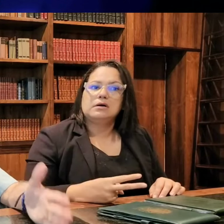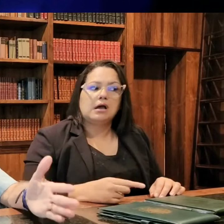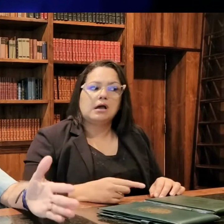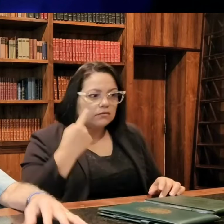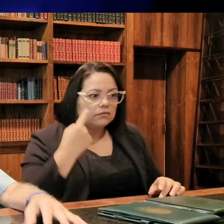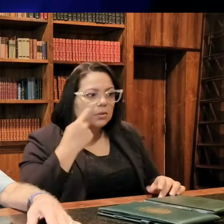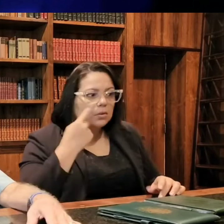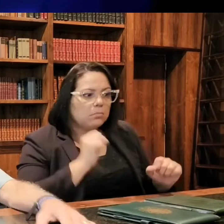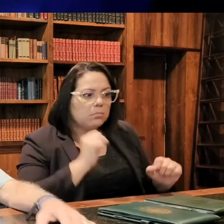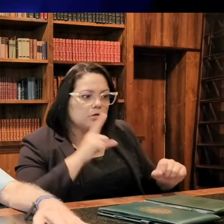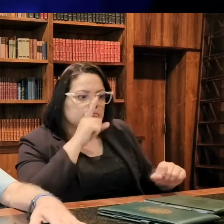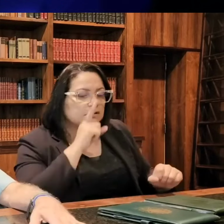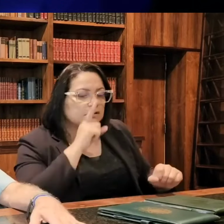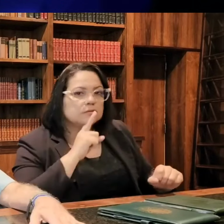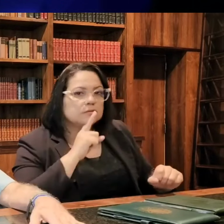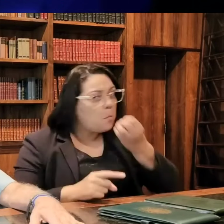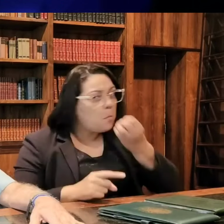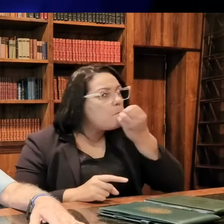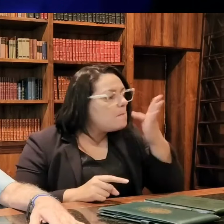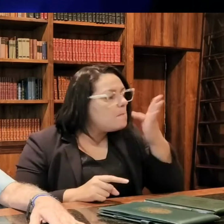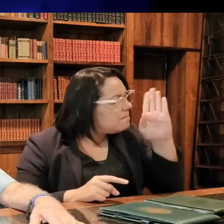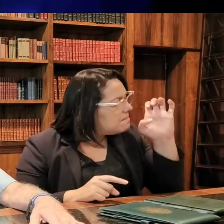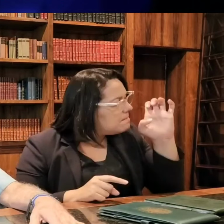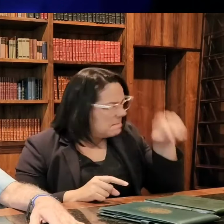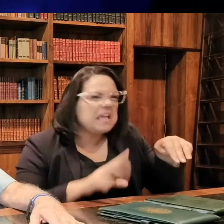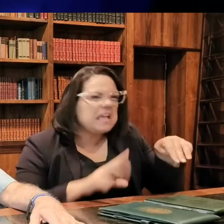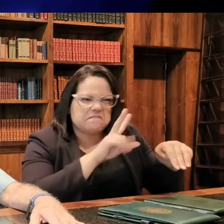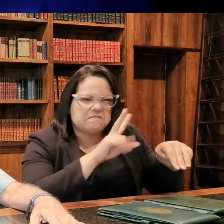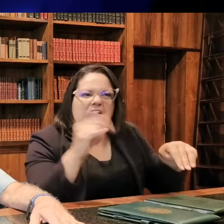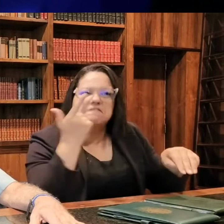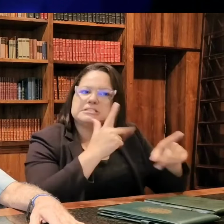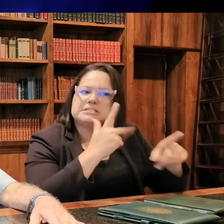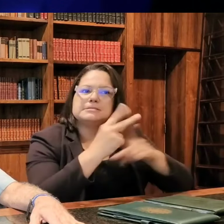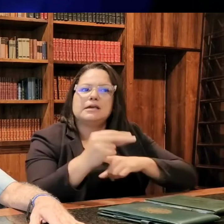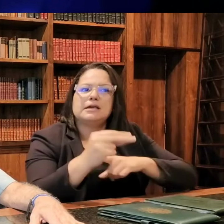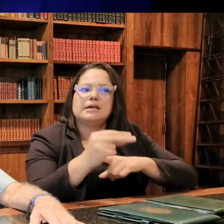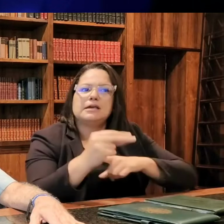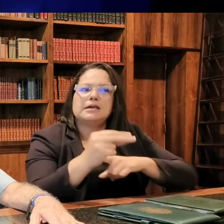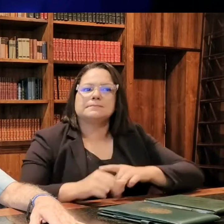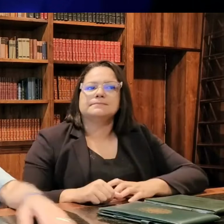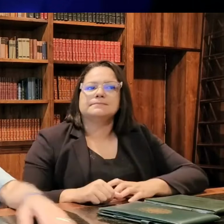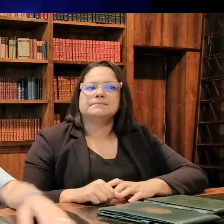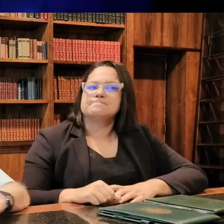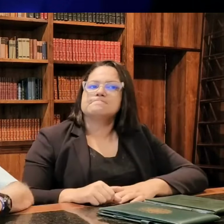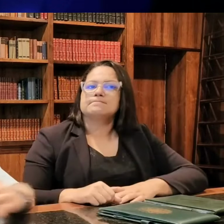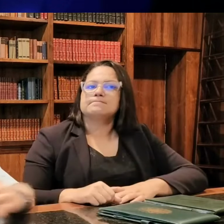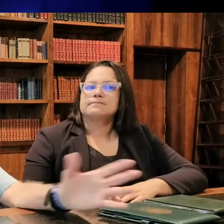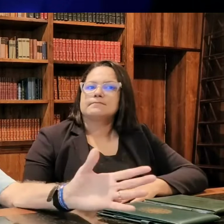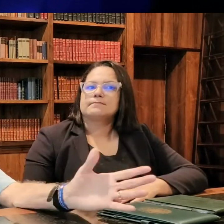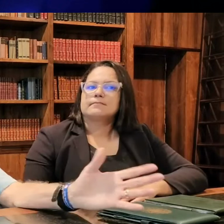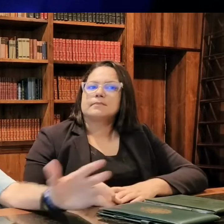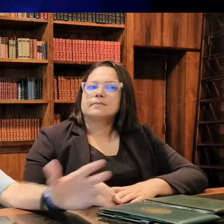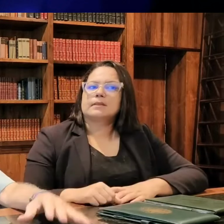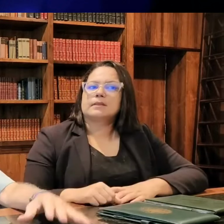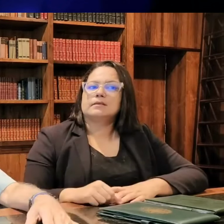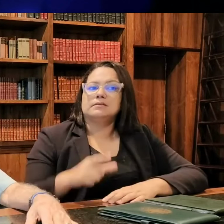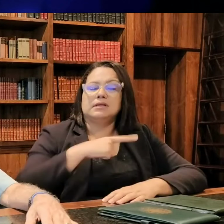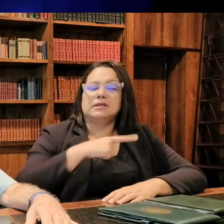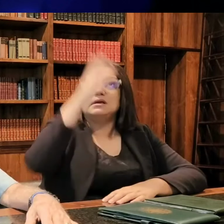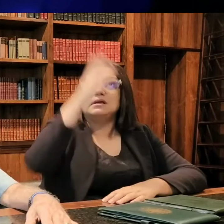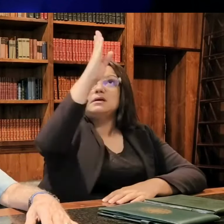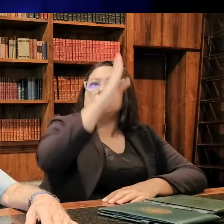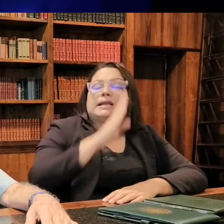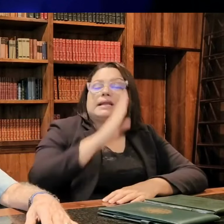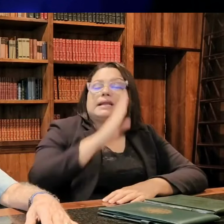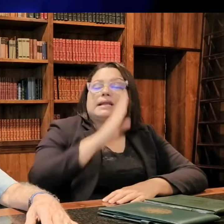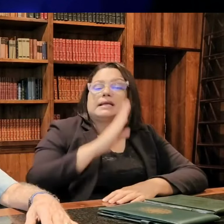esperando há você vai vencer. 20 anos, né? Mudar, né? Temos liderança E capacitada. não larga